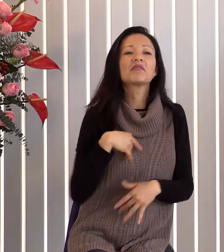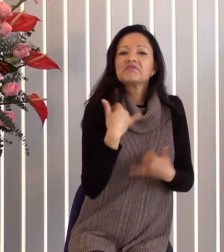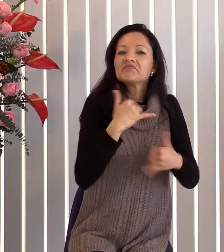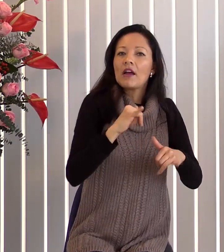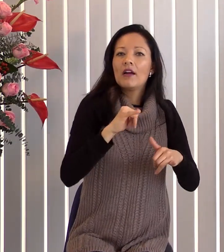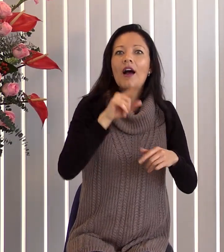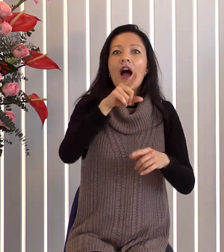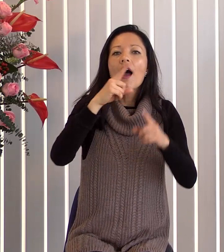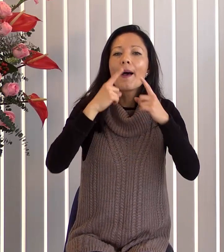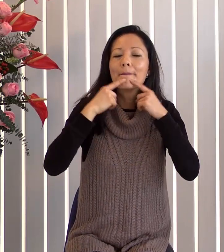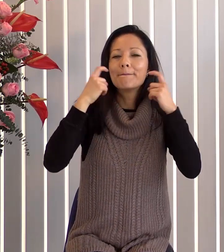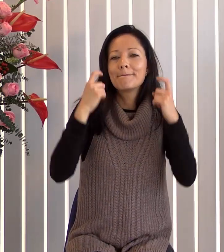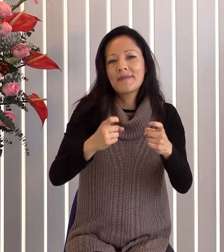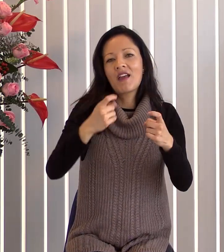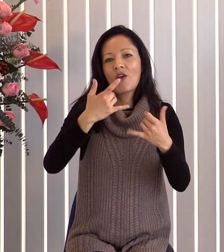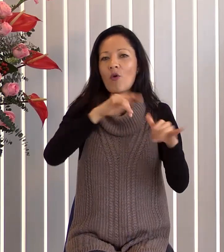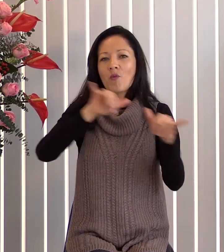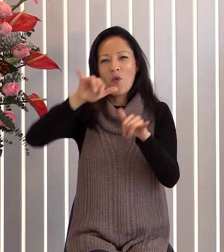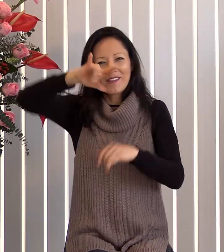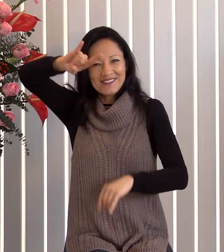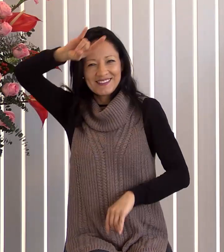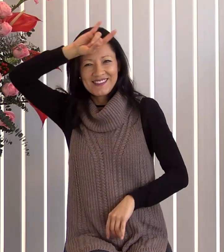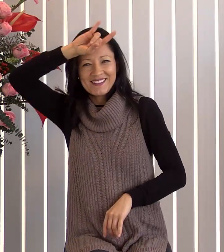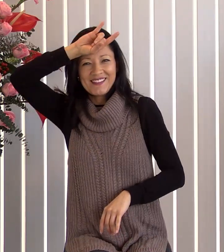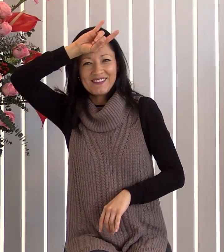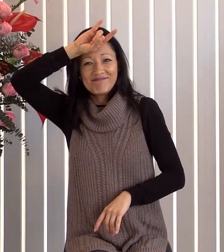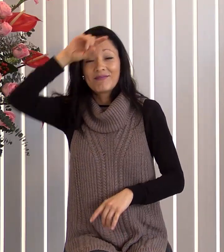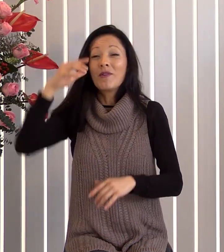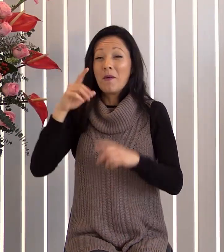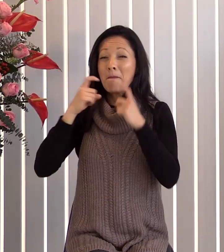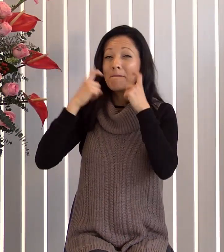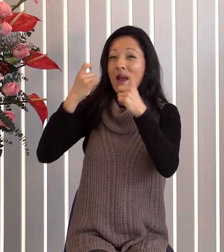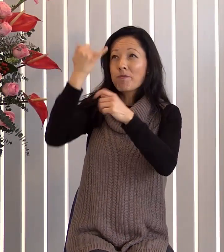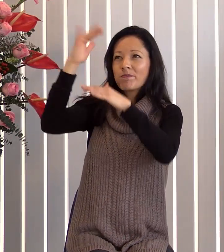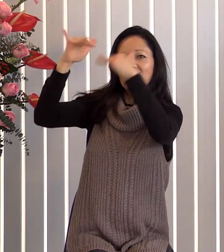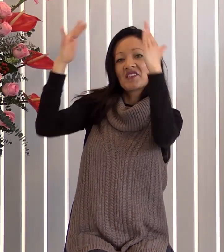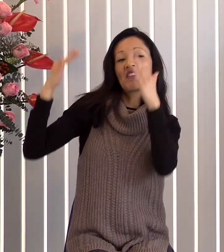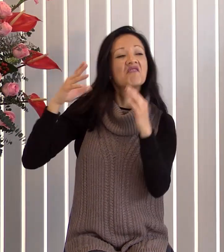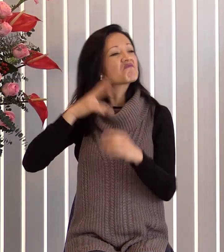satánico. Eso es lo que Satanás declaró cuando pecó en el cielo.